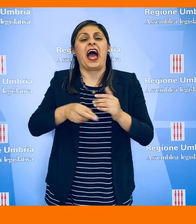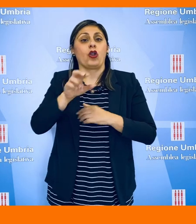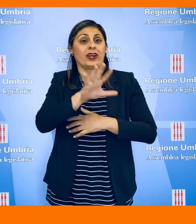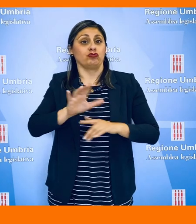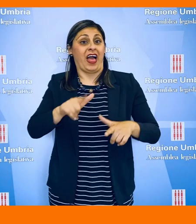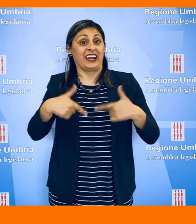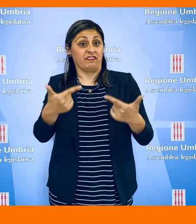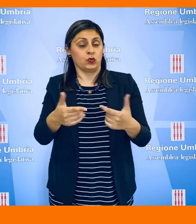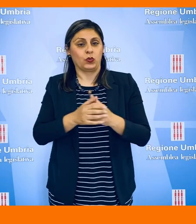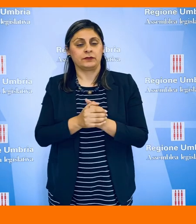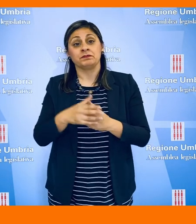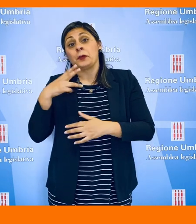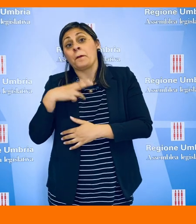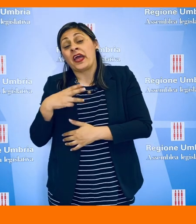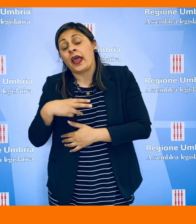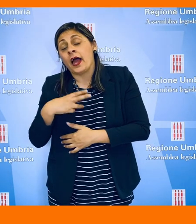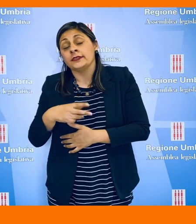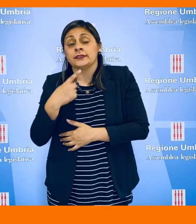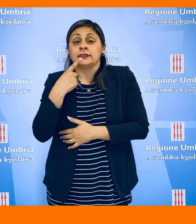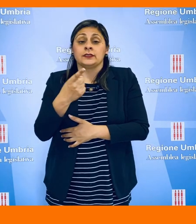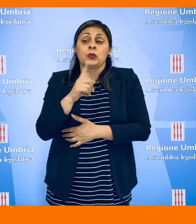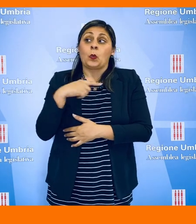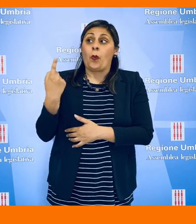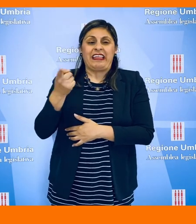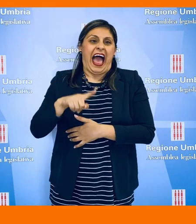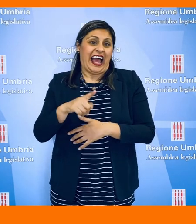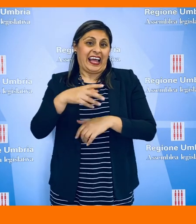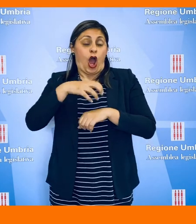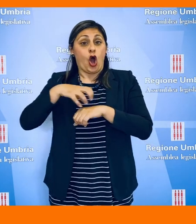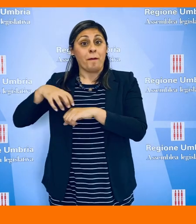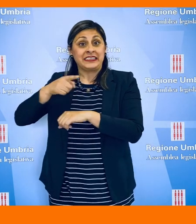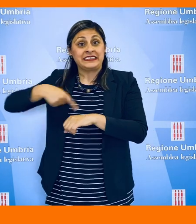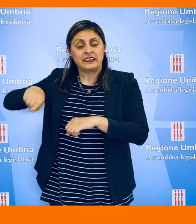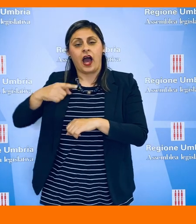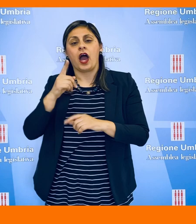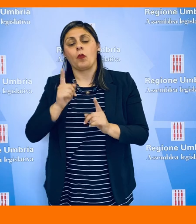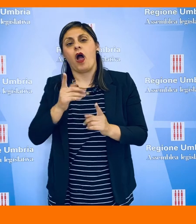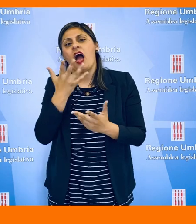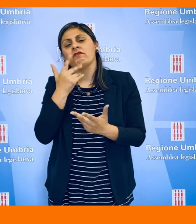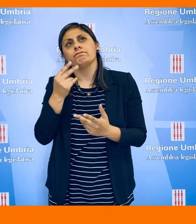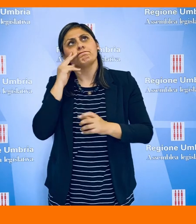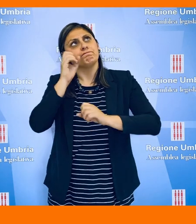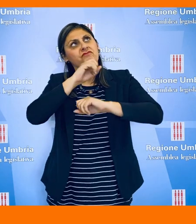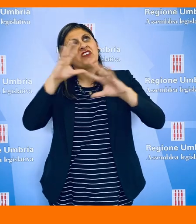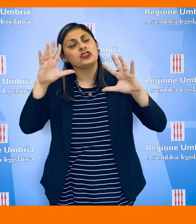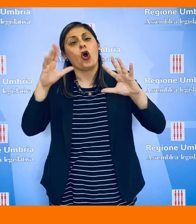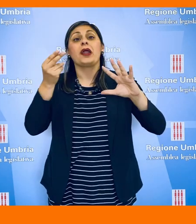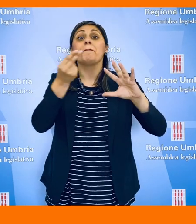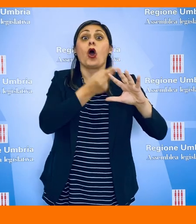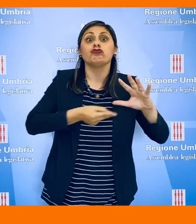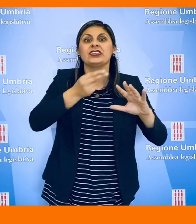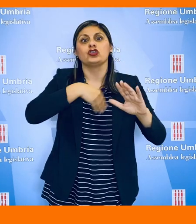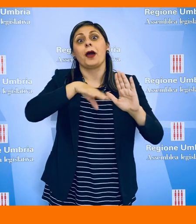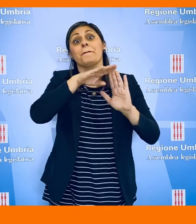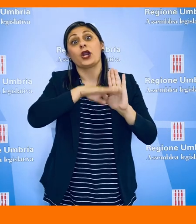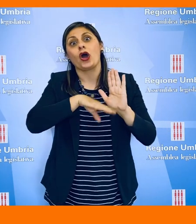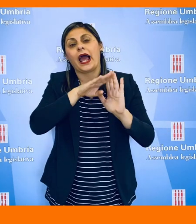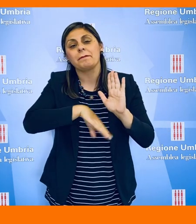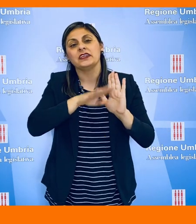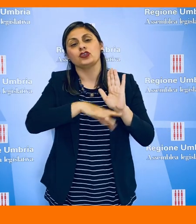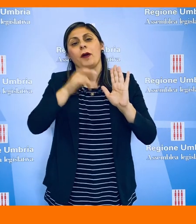rifiuti. Gli auspici condivisi e sottolineati anche dai commissari riguardano una visione, progettazione e